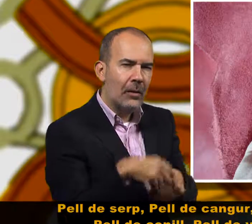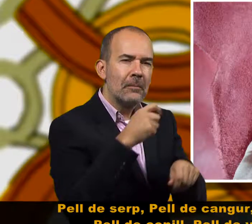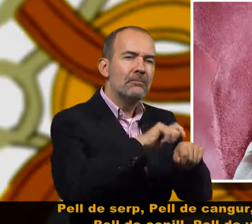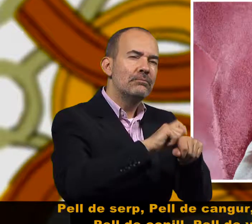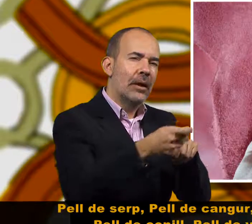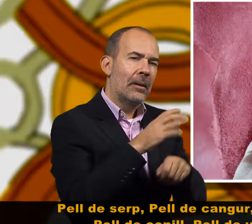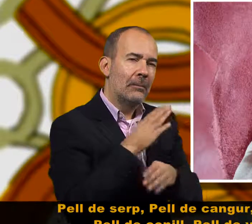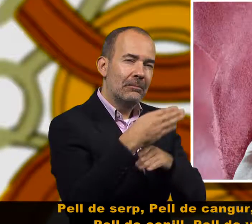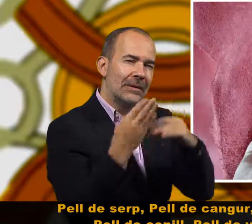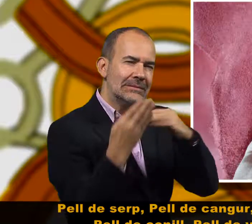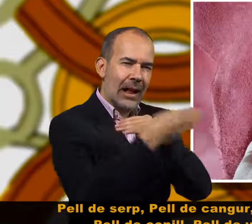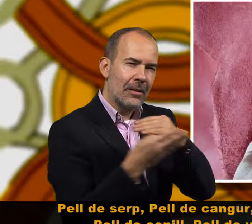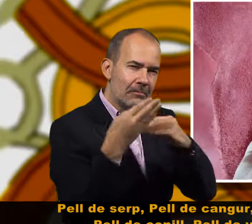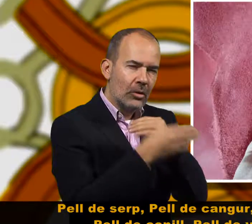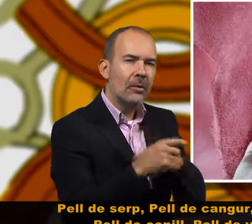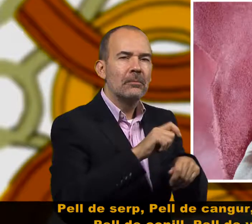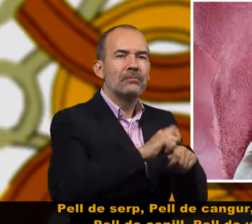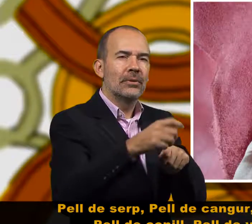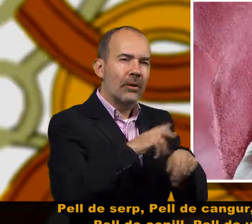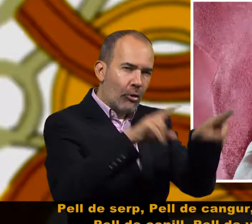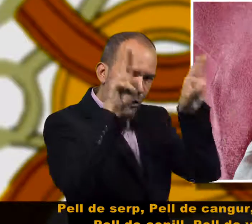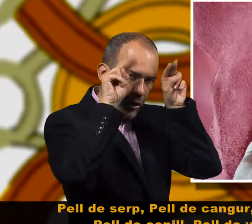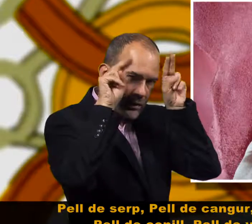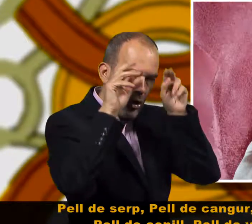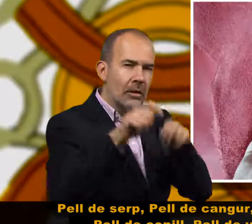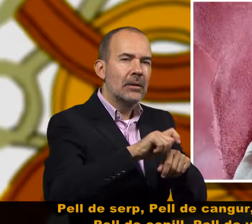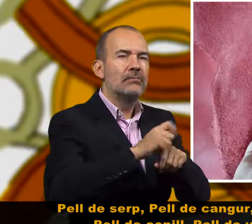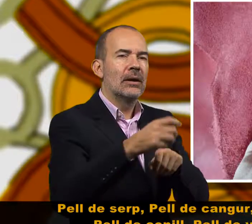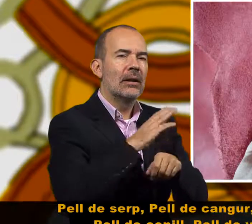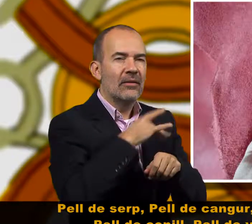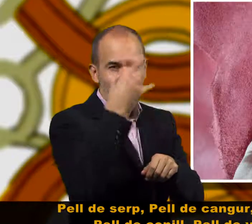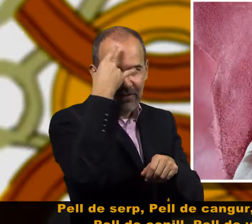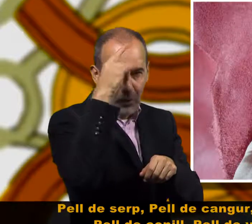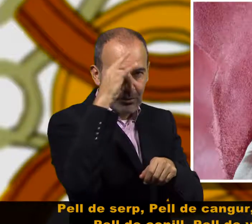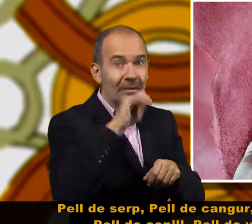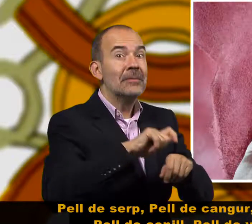belda kun y les vendaba co p las hay